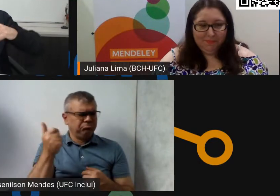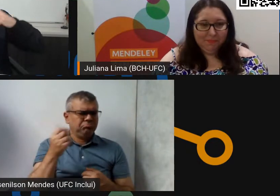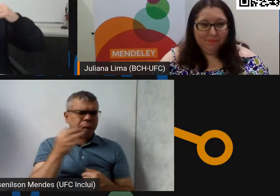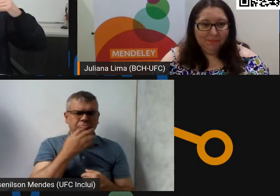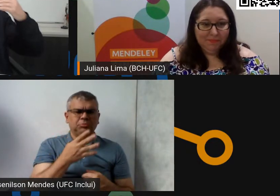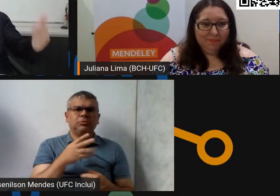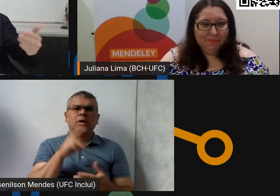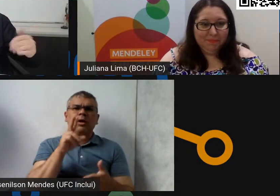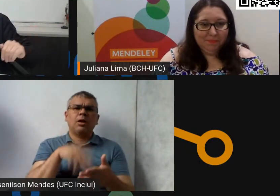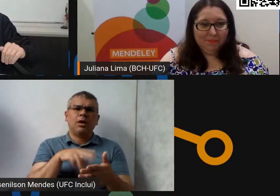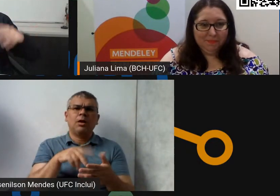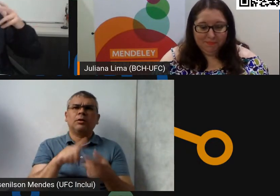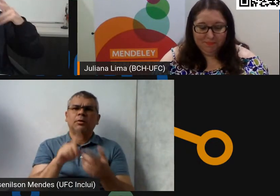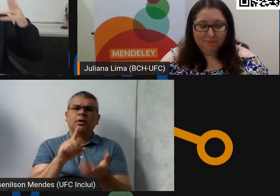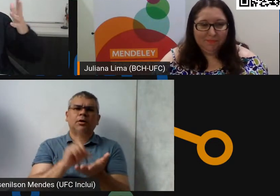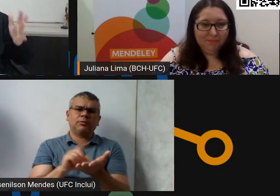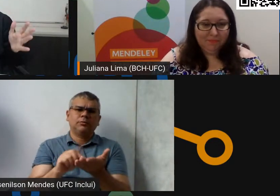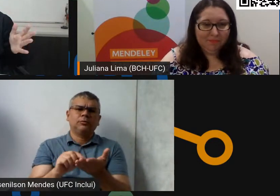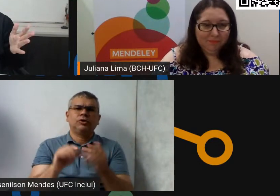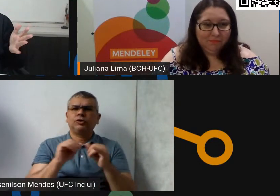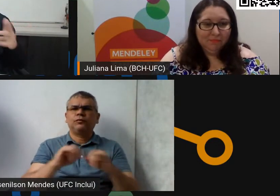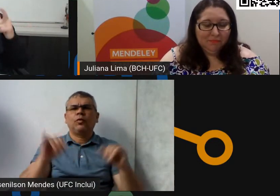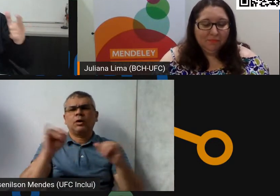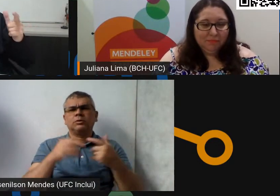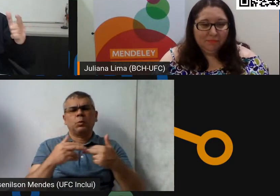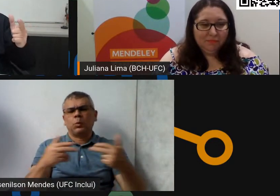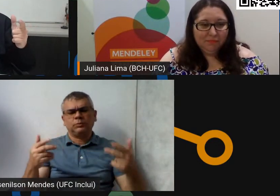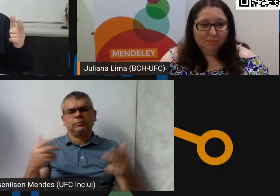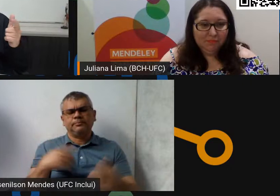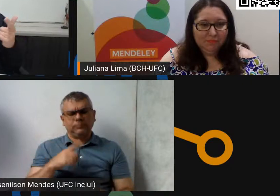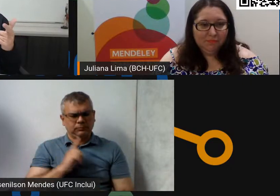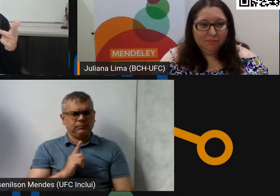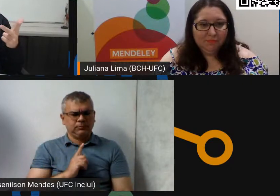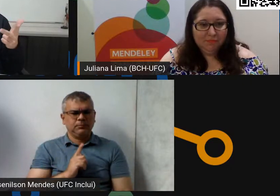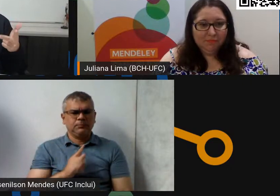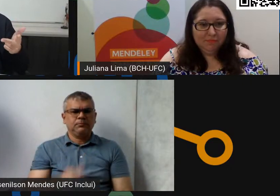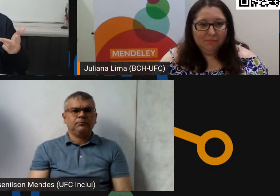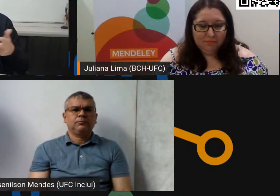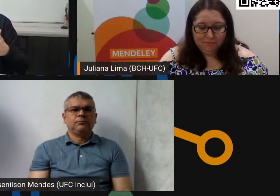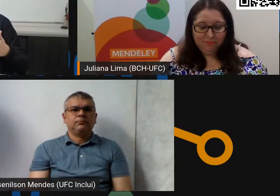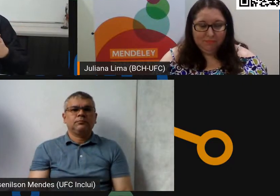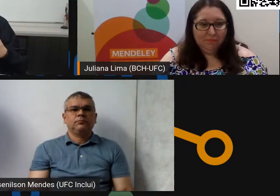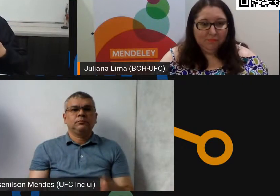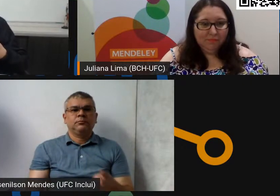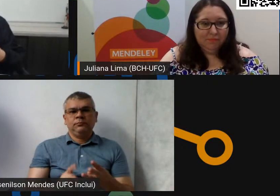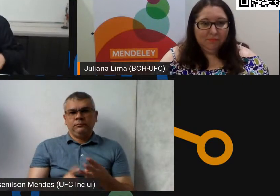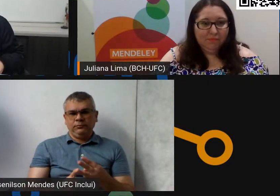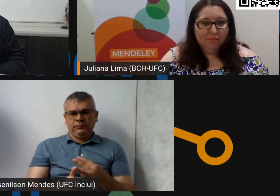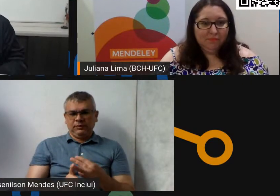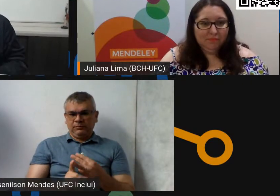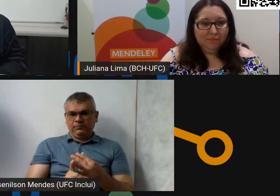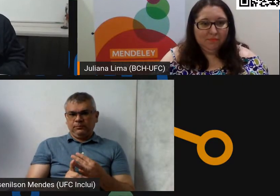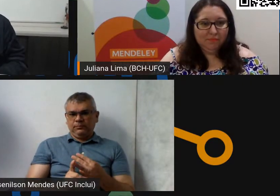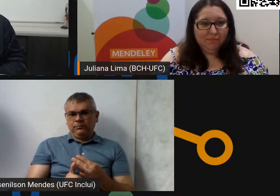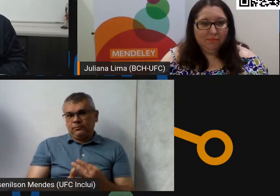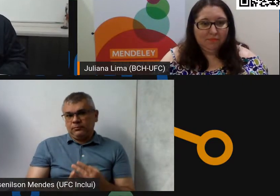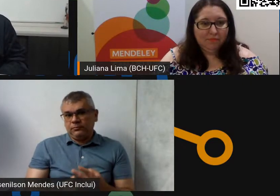tem artigos sobre educação na Science. Sobre... Tem tudo isso, né? Leia artigos numa revista